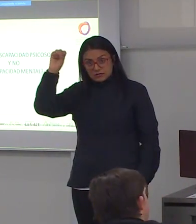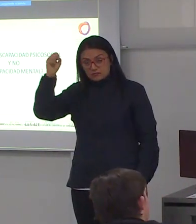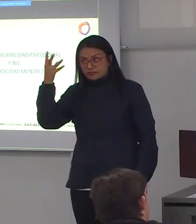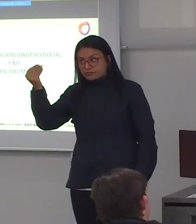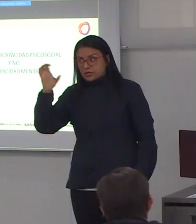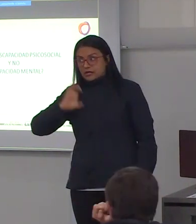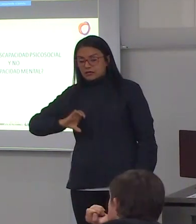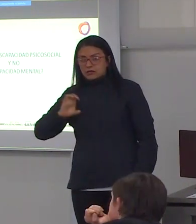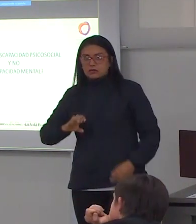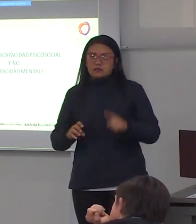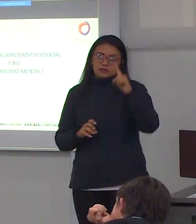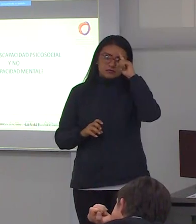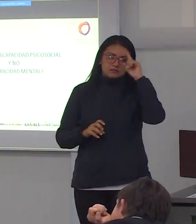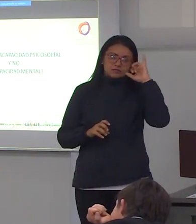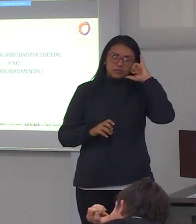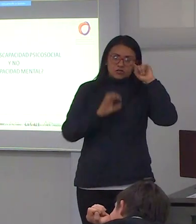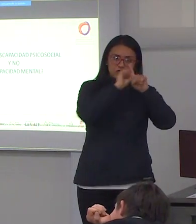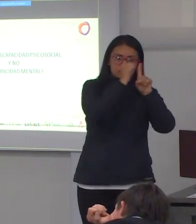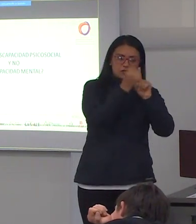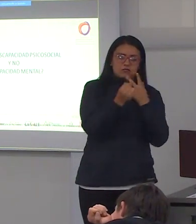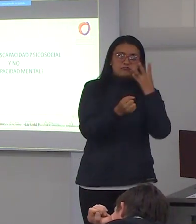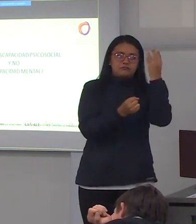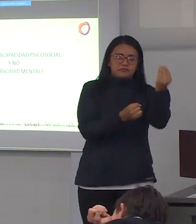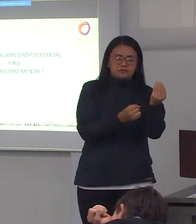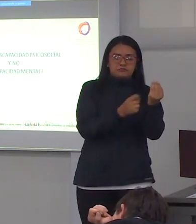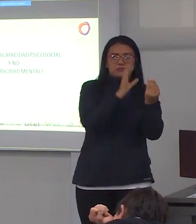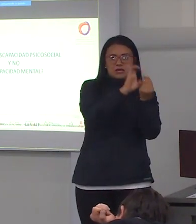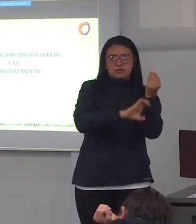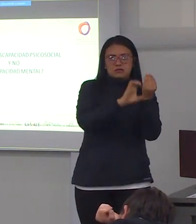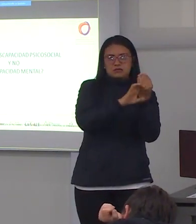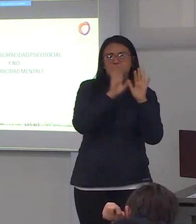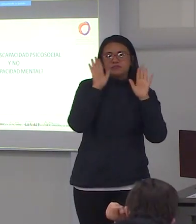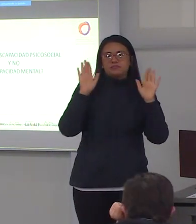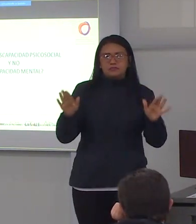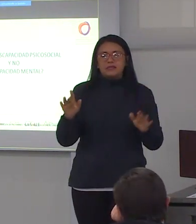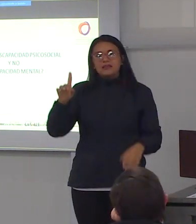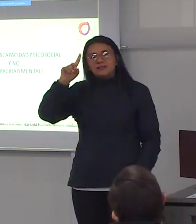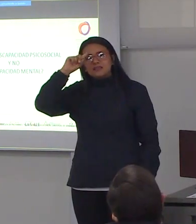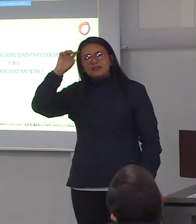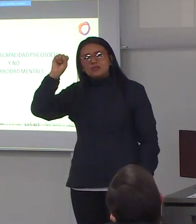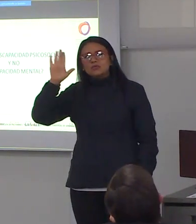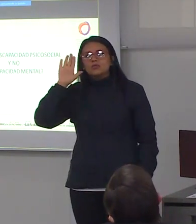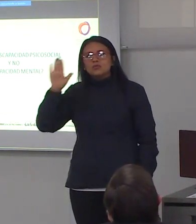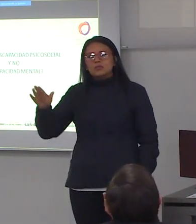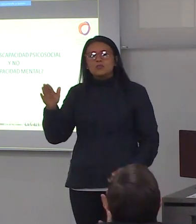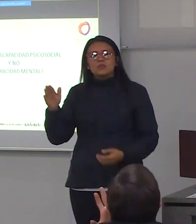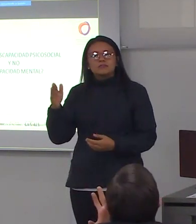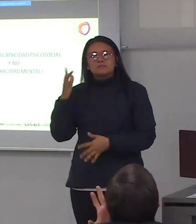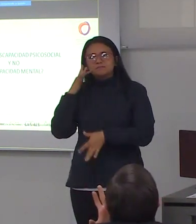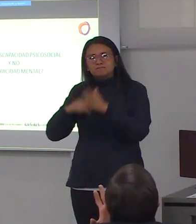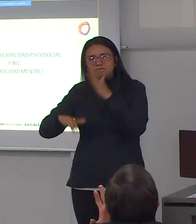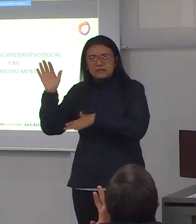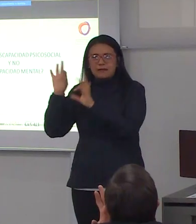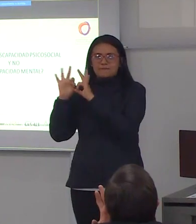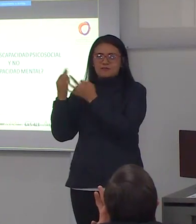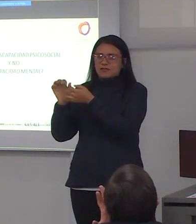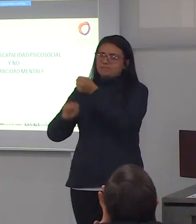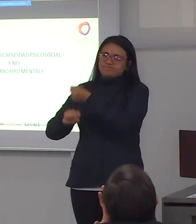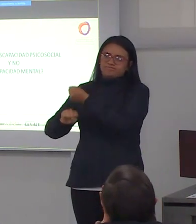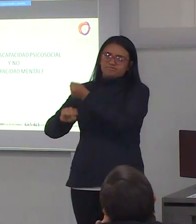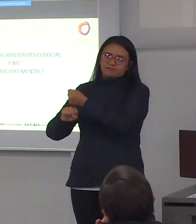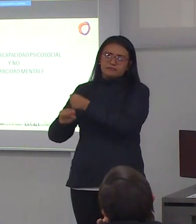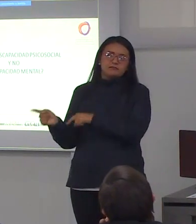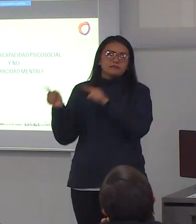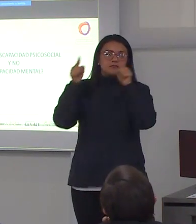unas y en psicosocial son otras en intelectual está mucha digamos mayormente la familia apoyando